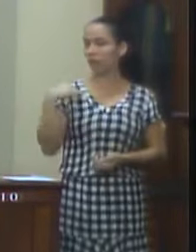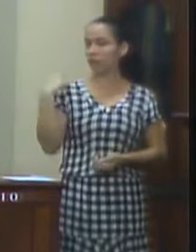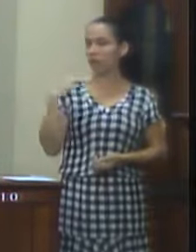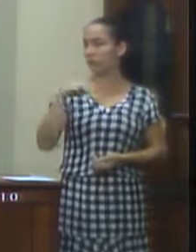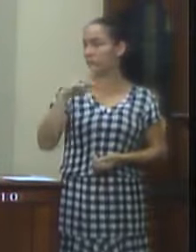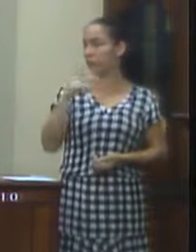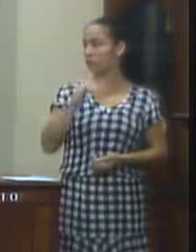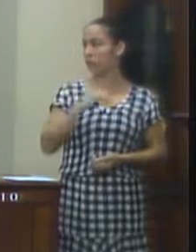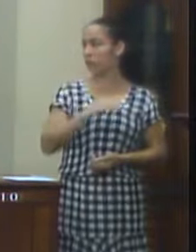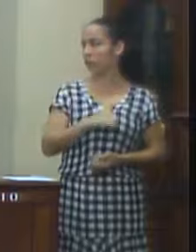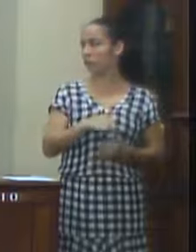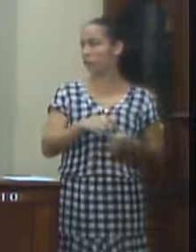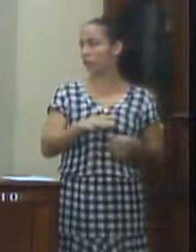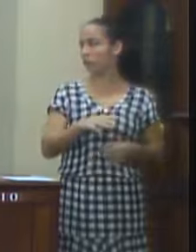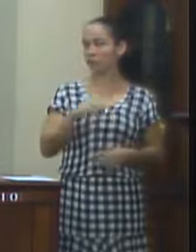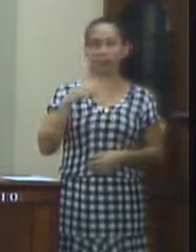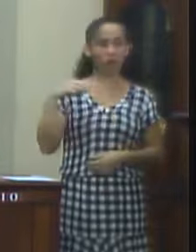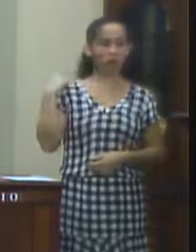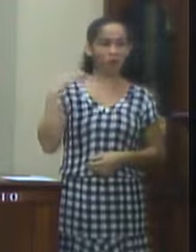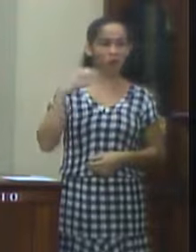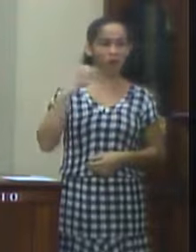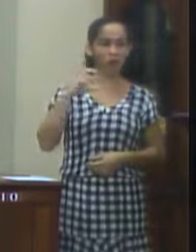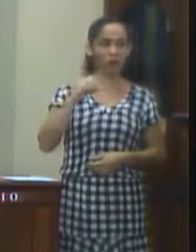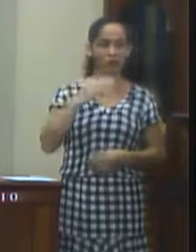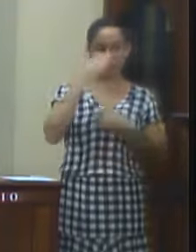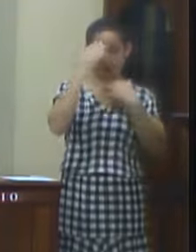Vereadora Michele também não se encontra. Vereador Celcinho do Barro.